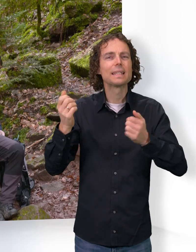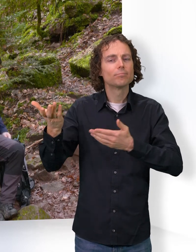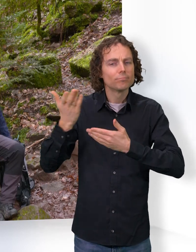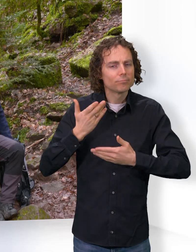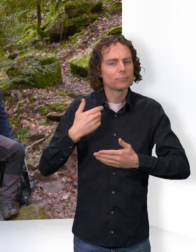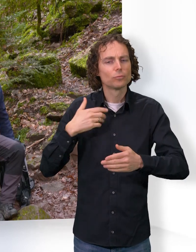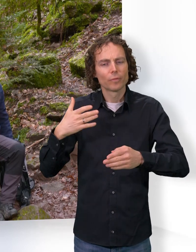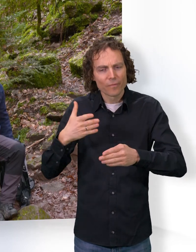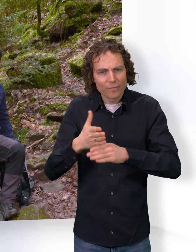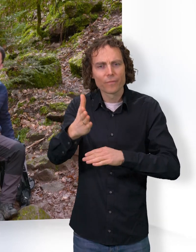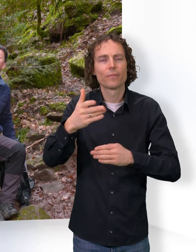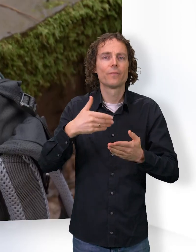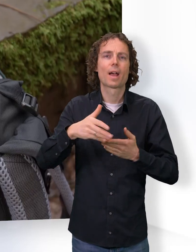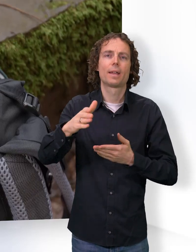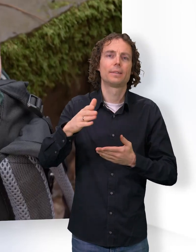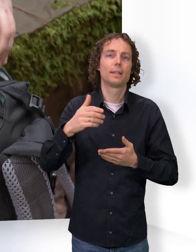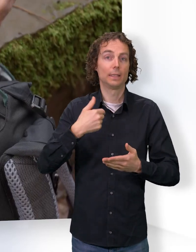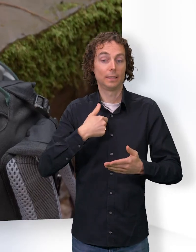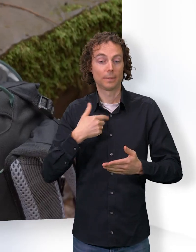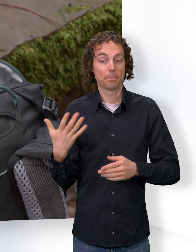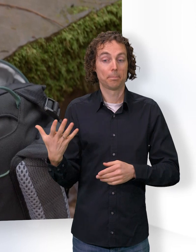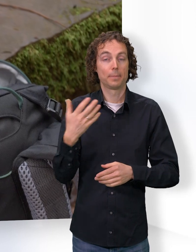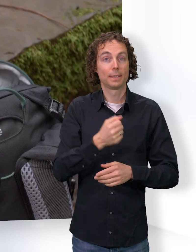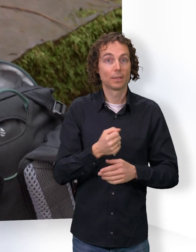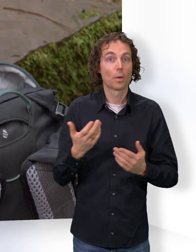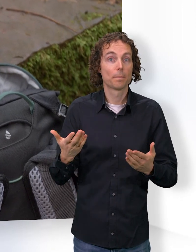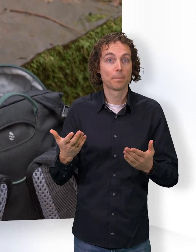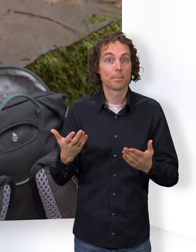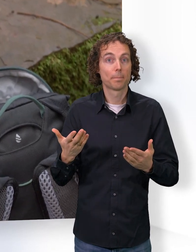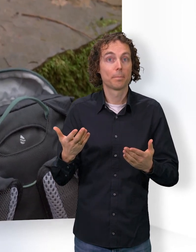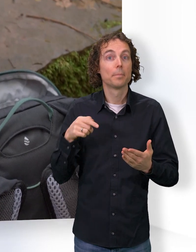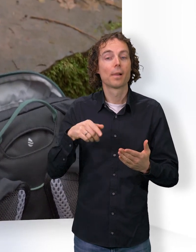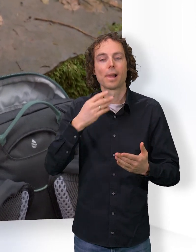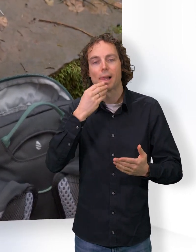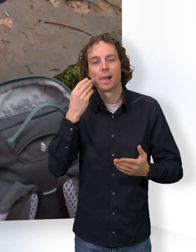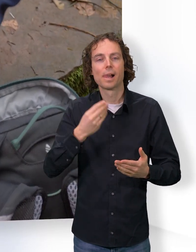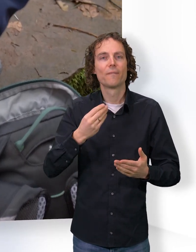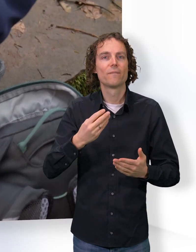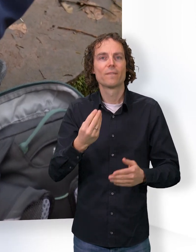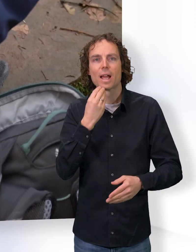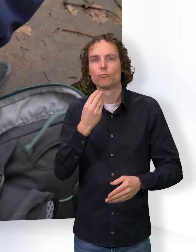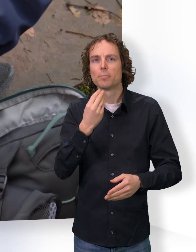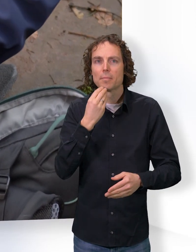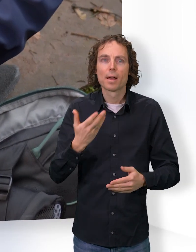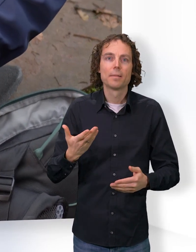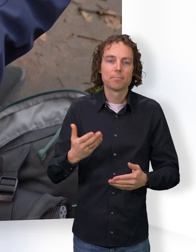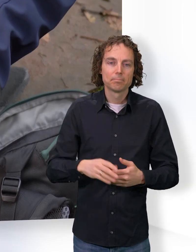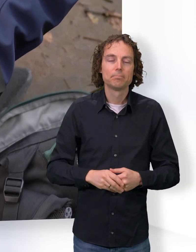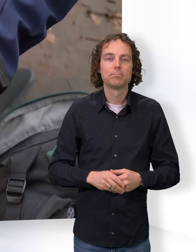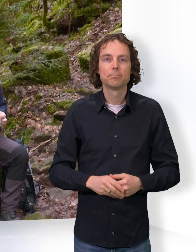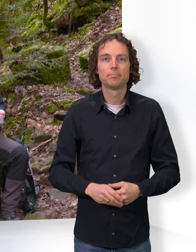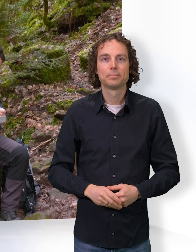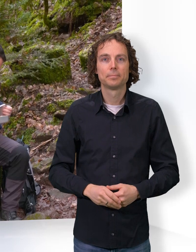weiterzugehen. Und ich habe mir was mitgenommen. Ein leckeres Vesper.